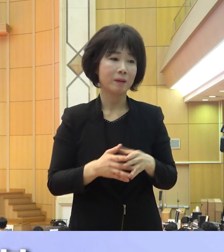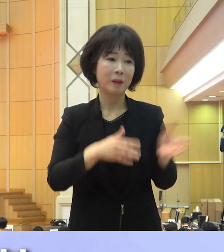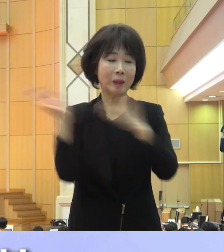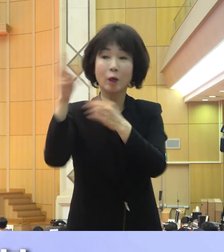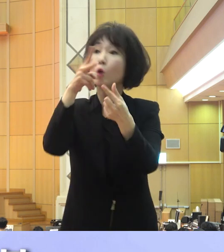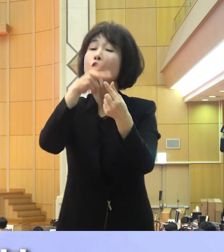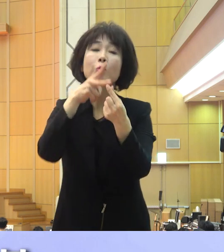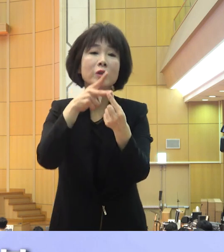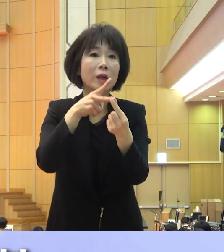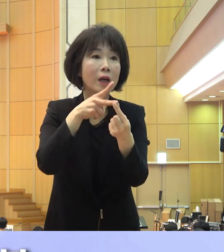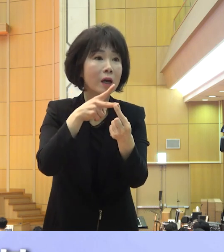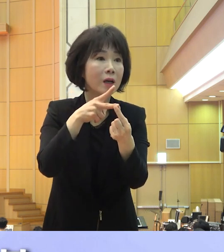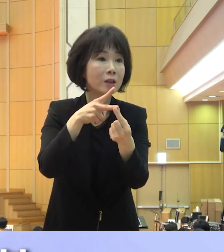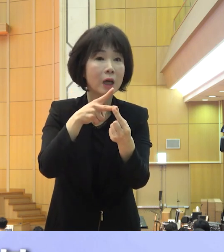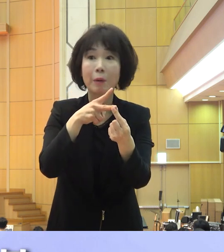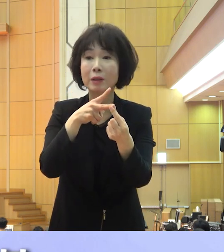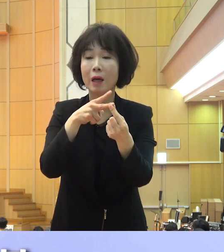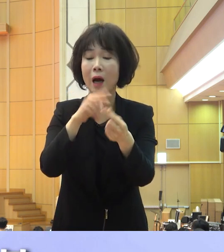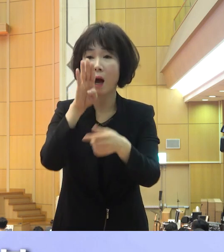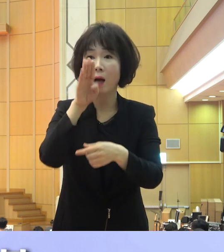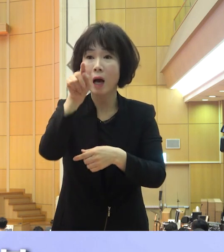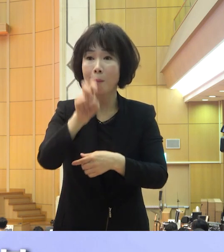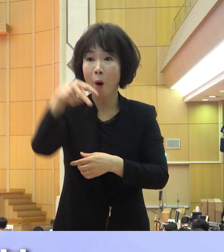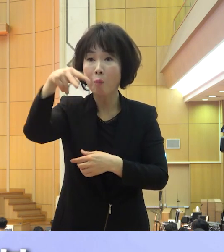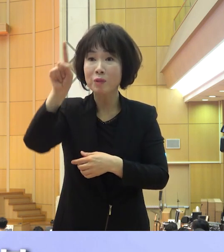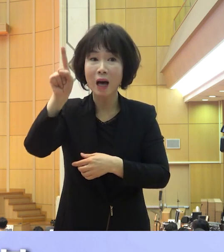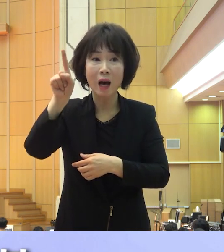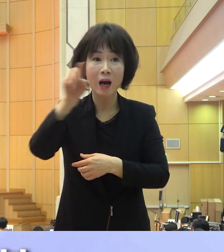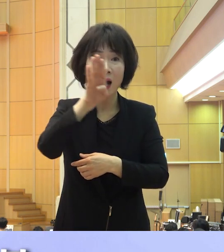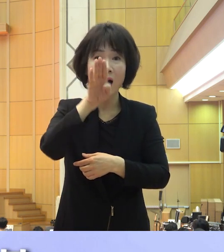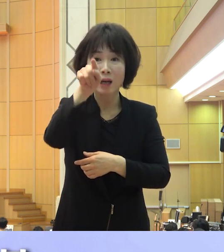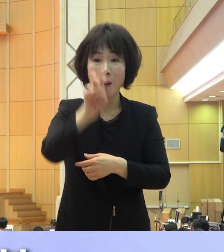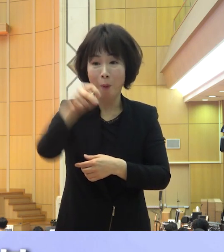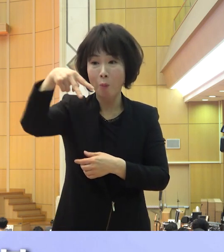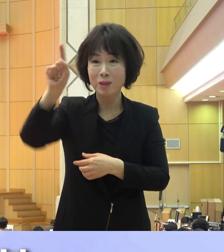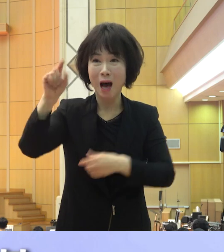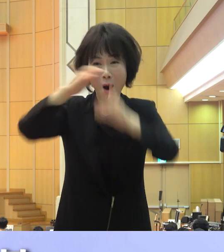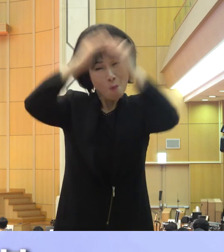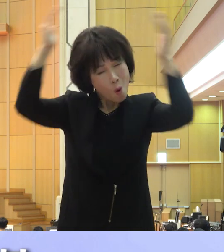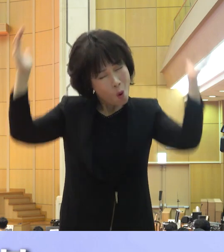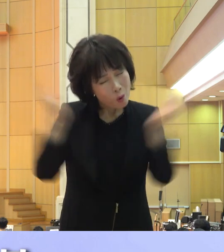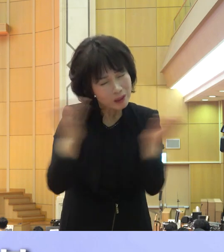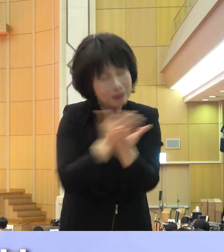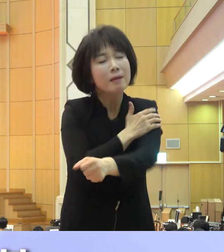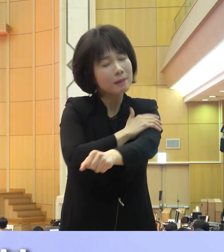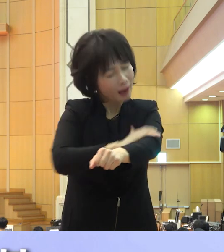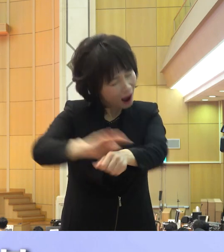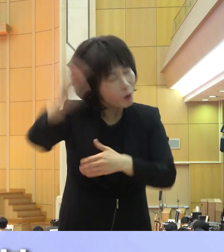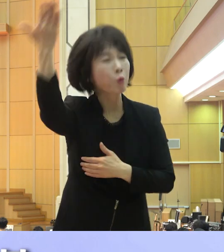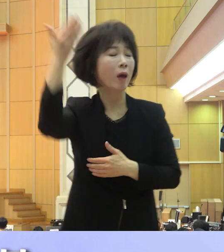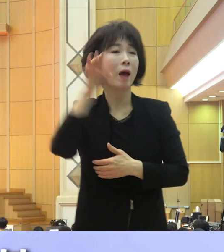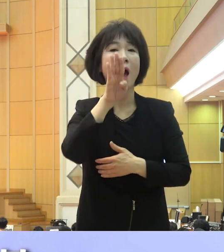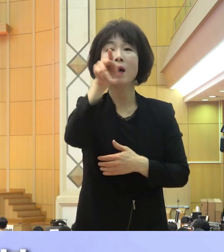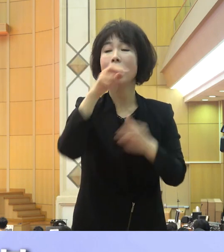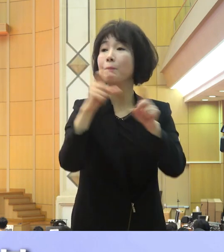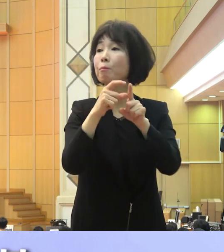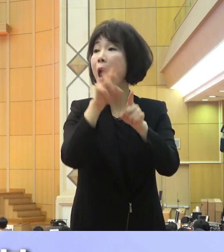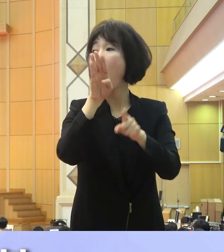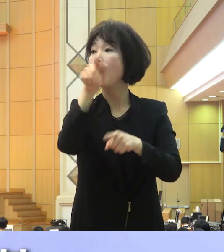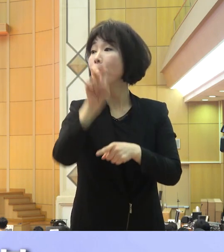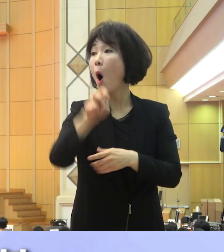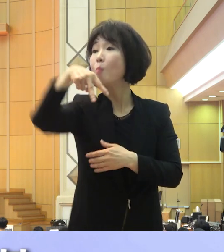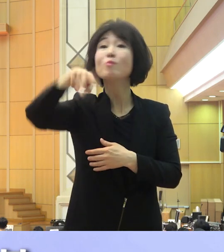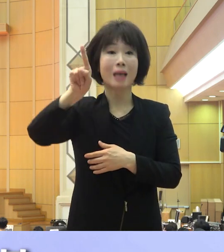두 번째는 범사가 잘 되는 복을 받아야 됩니다. 이 범사가 잘 되는